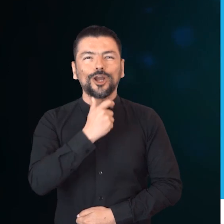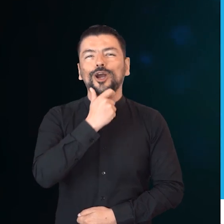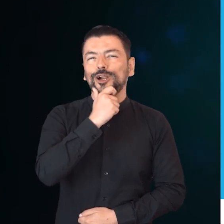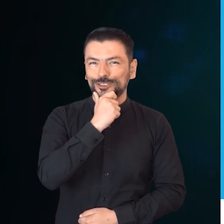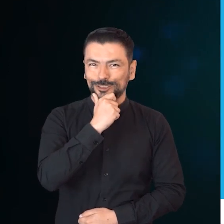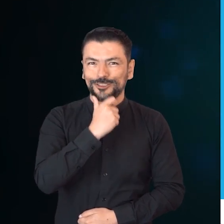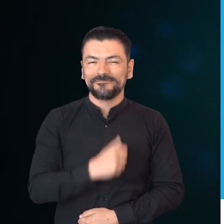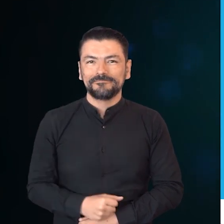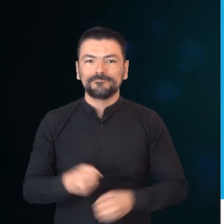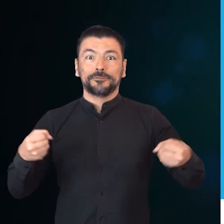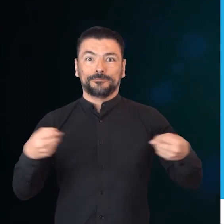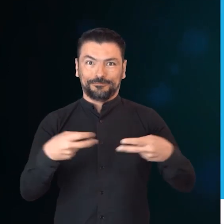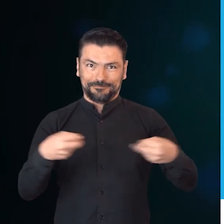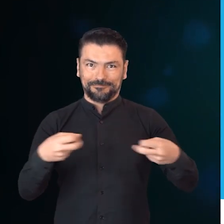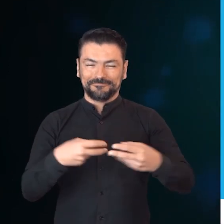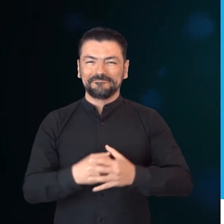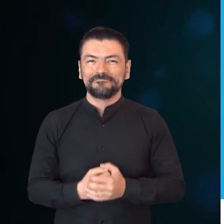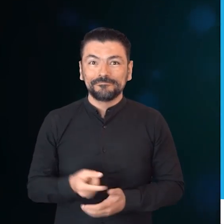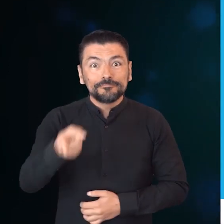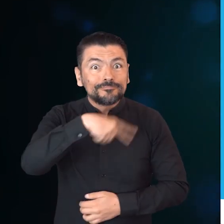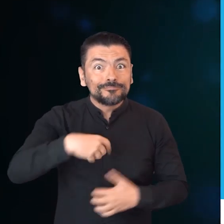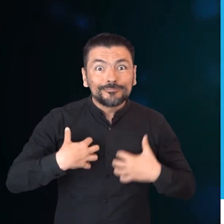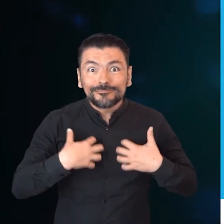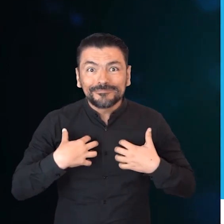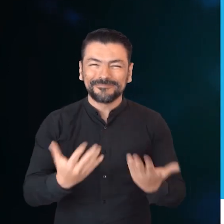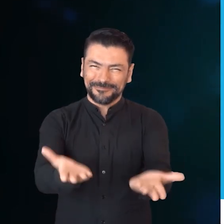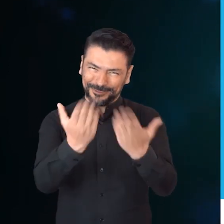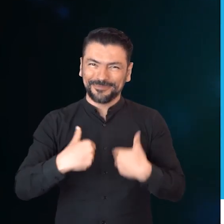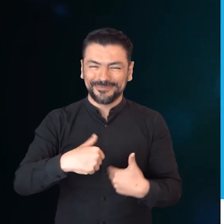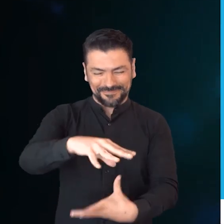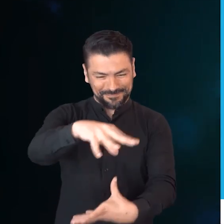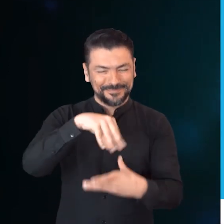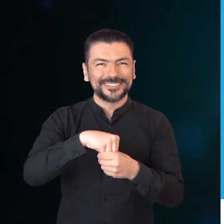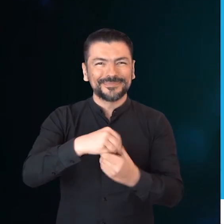Es una iniciativa de UNICEF y la Federación Mundial de Personas Sordas.